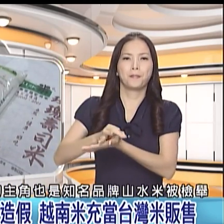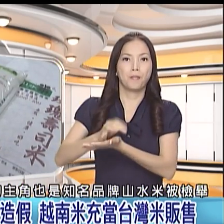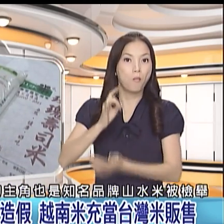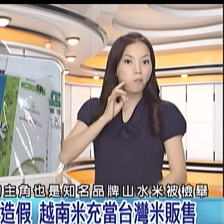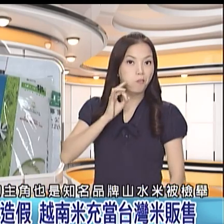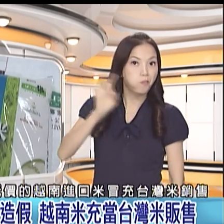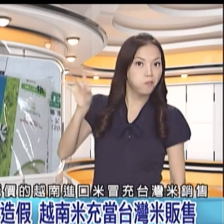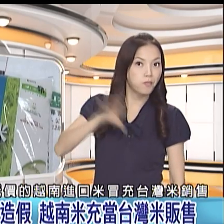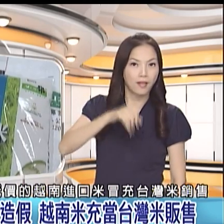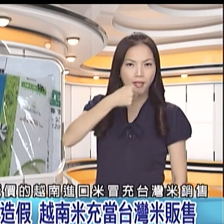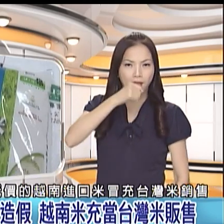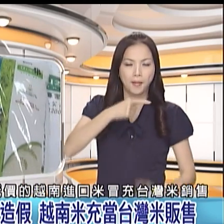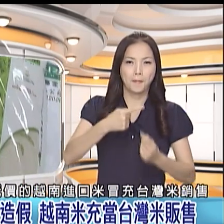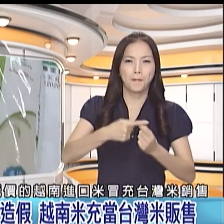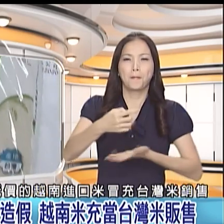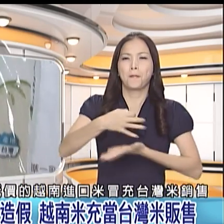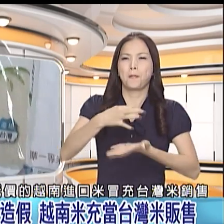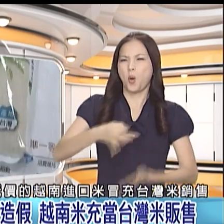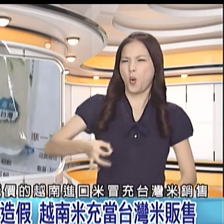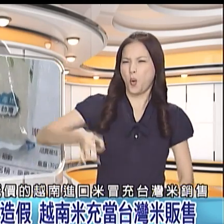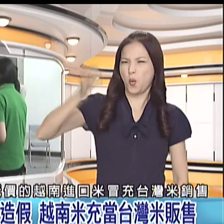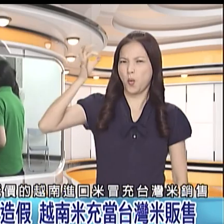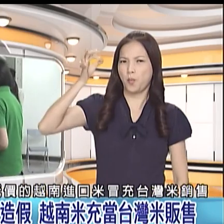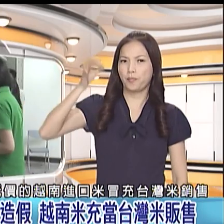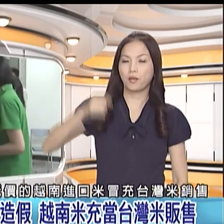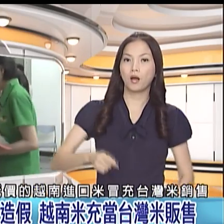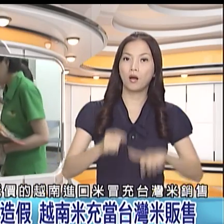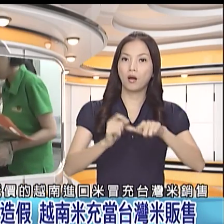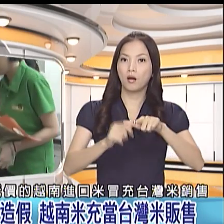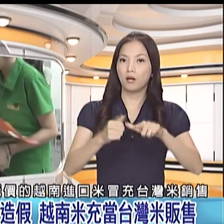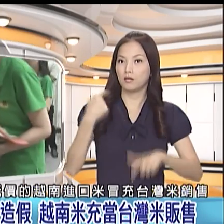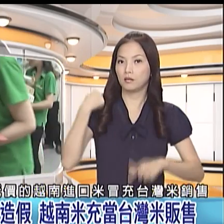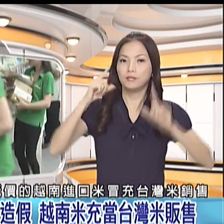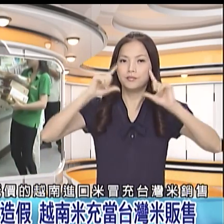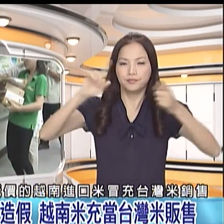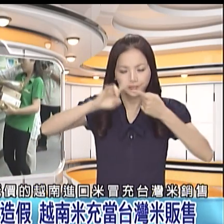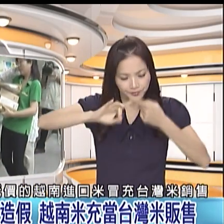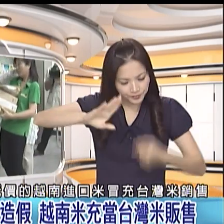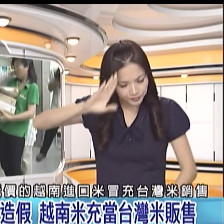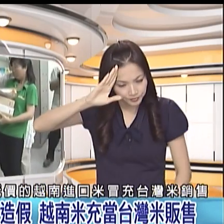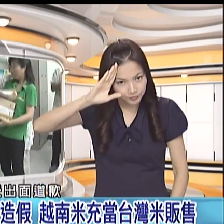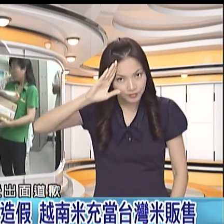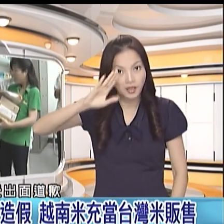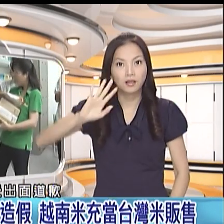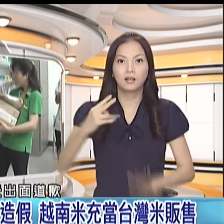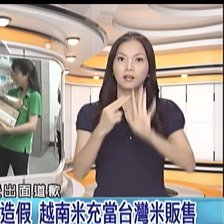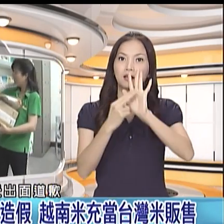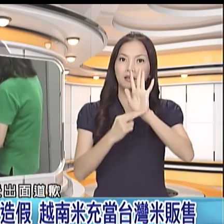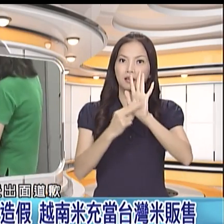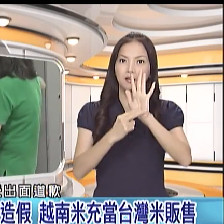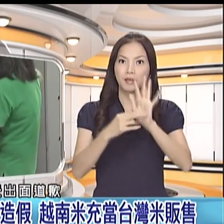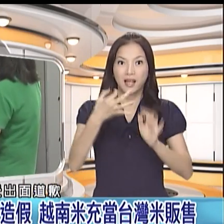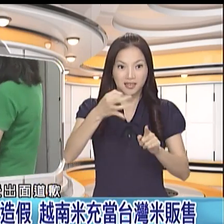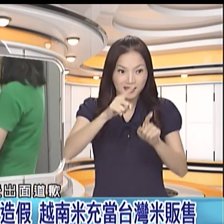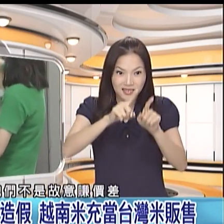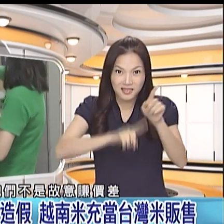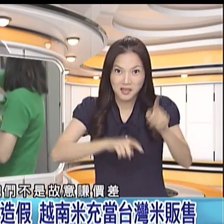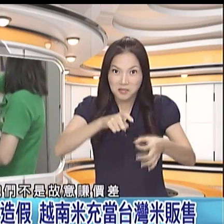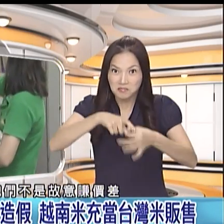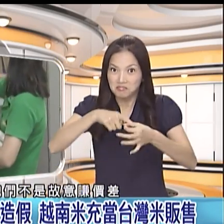举用比较低价的越南进口米冒充台湾米来销售， 业者昨天出面道歉，但强调不